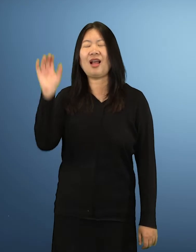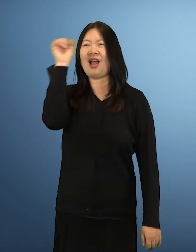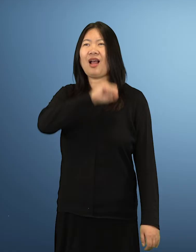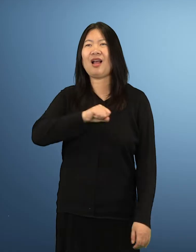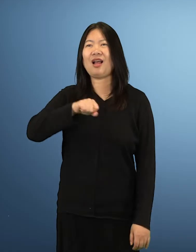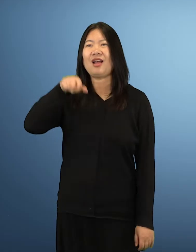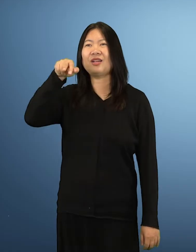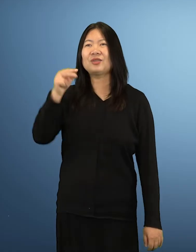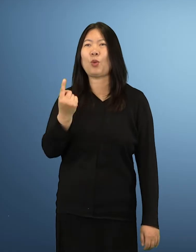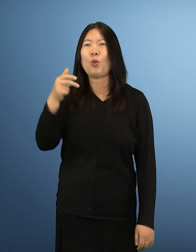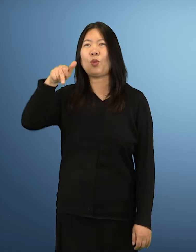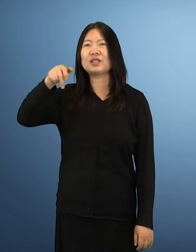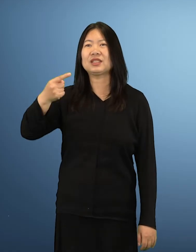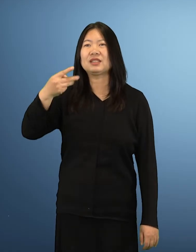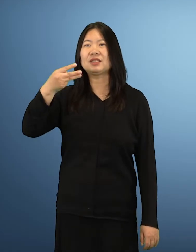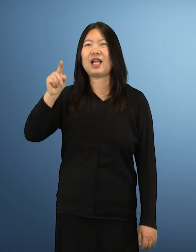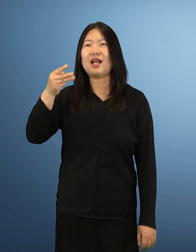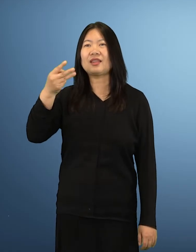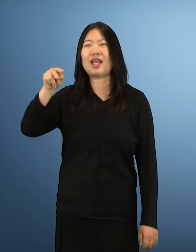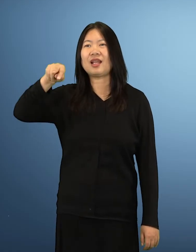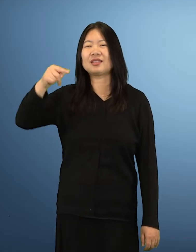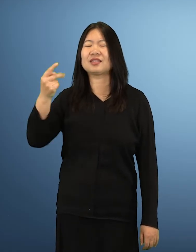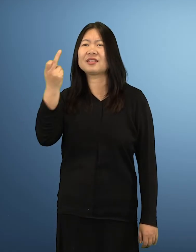테스형, 소크라테스형,